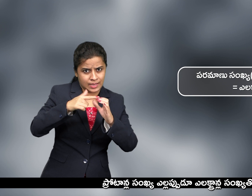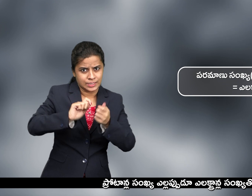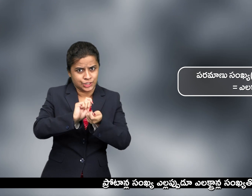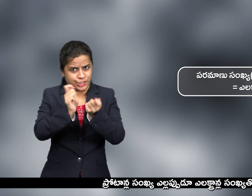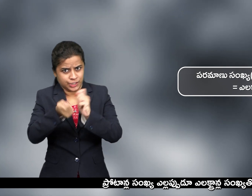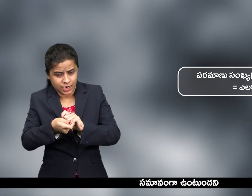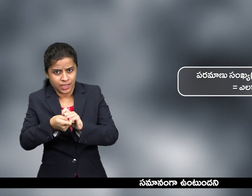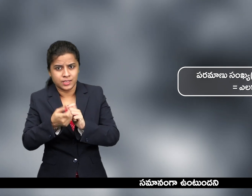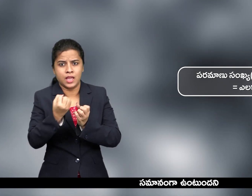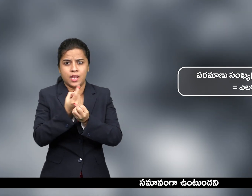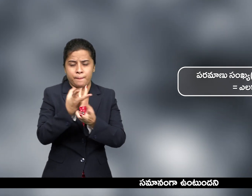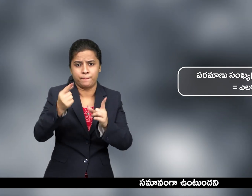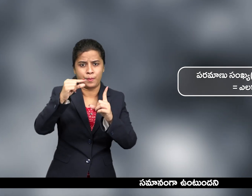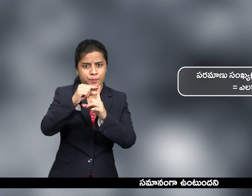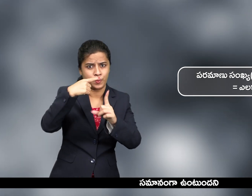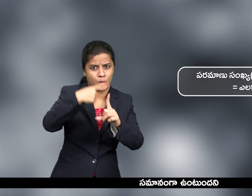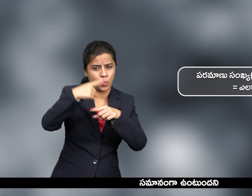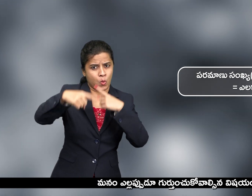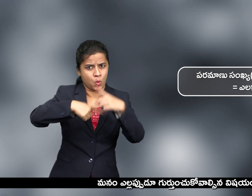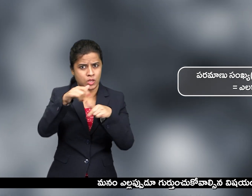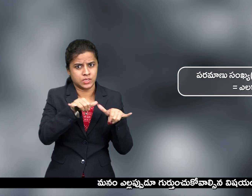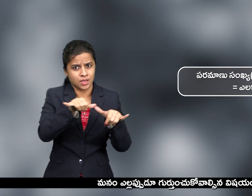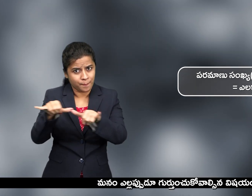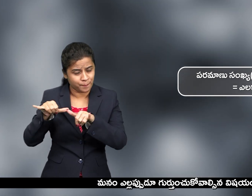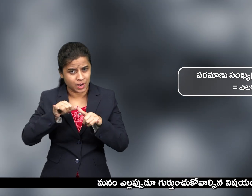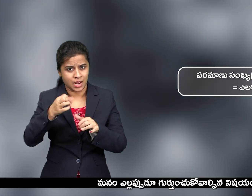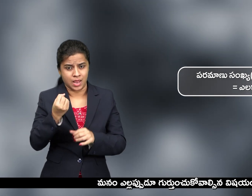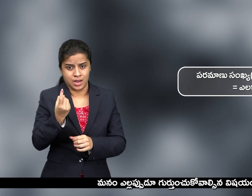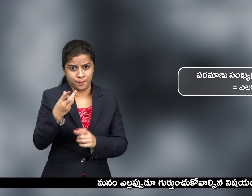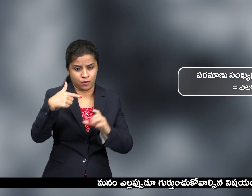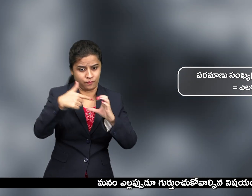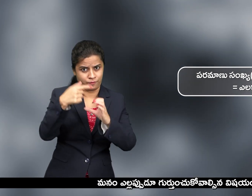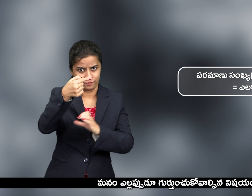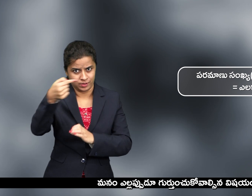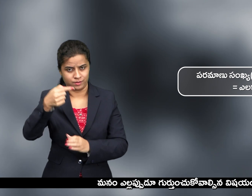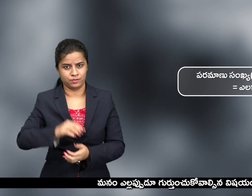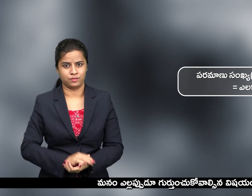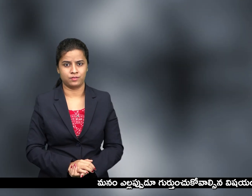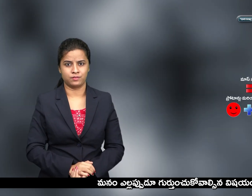ఎలక్ట్రాన్ల సంఖ్యతో సమానంగా ఉంటుందని మనం ఎల్లప్పుడూ గుర్తుంచుకోవలసిన విషయం.